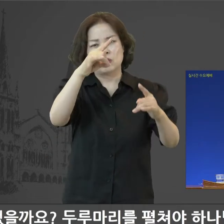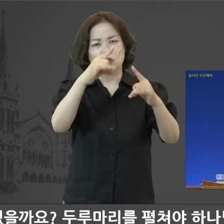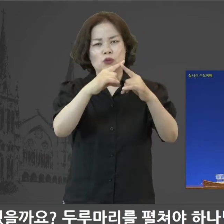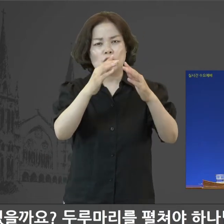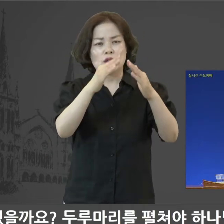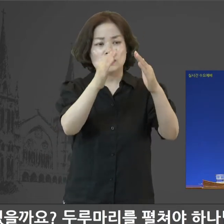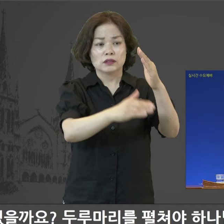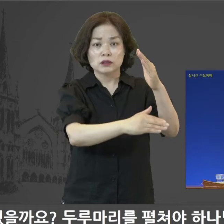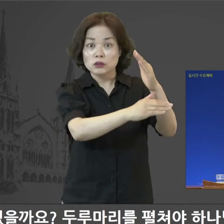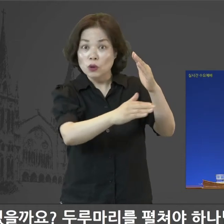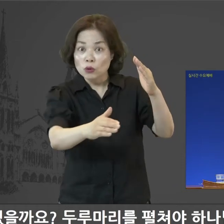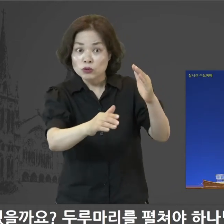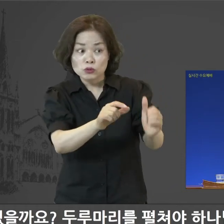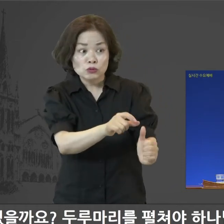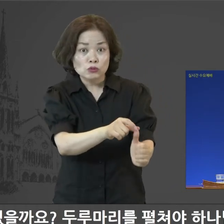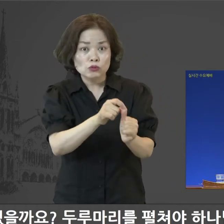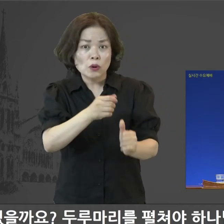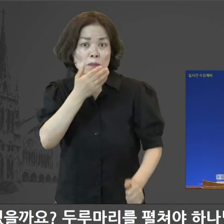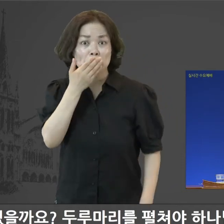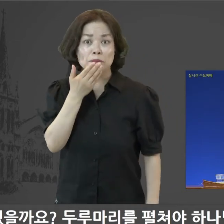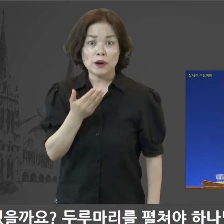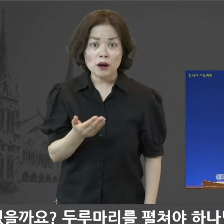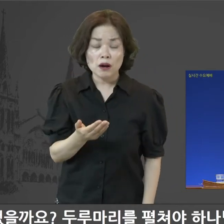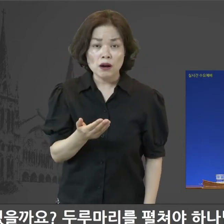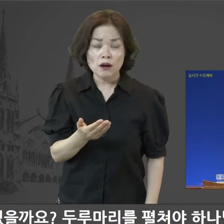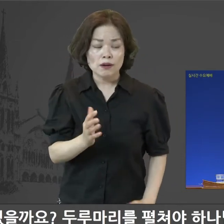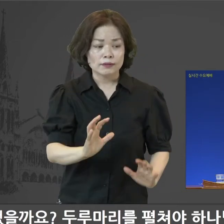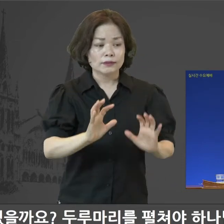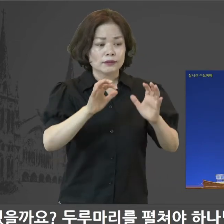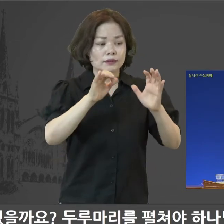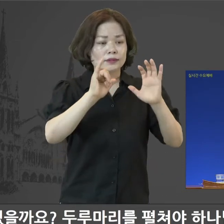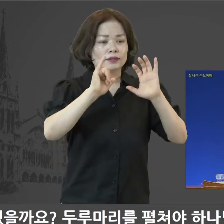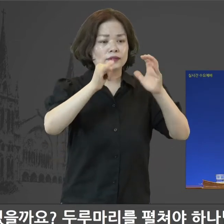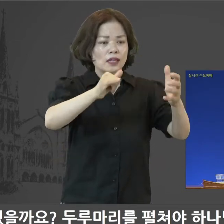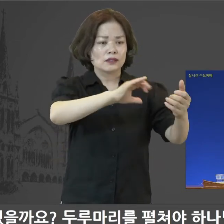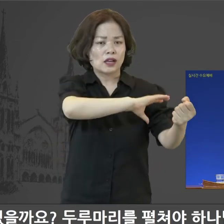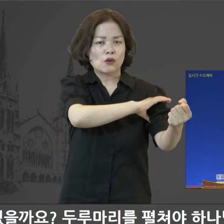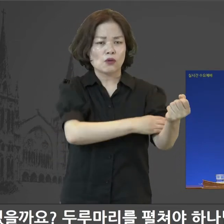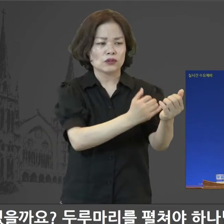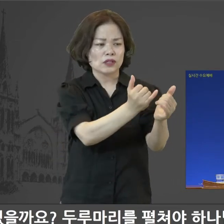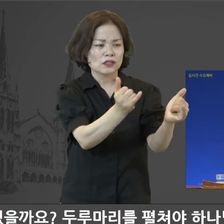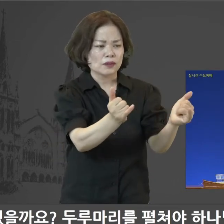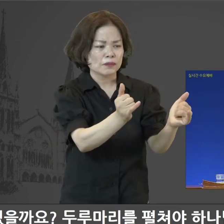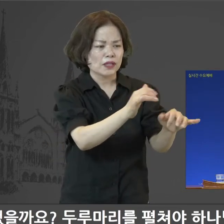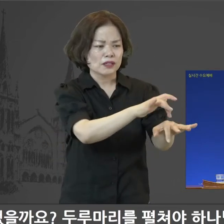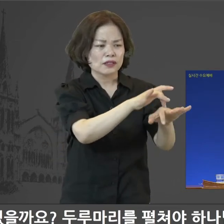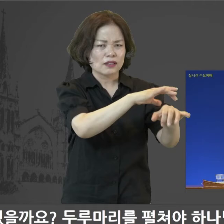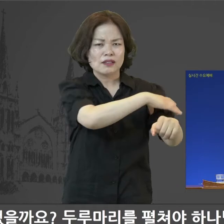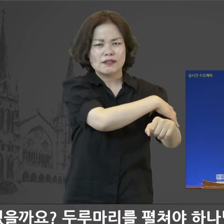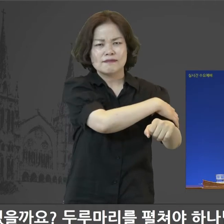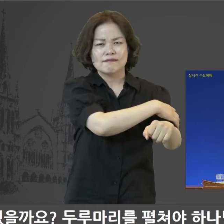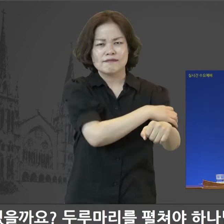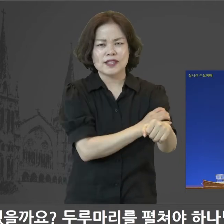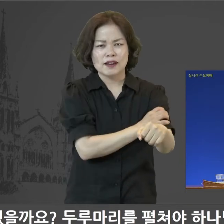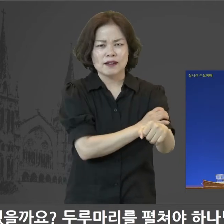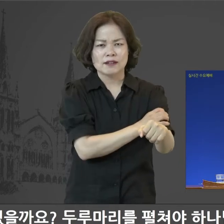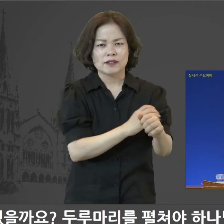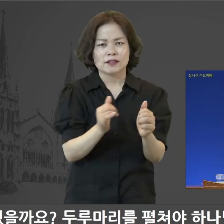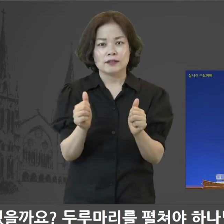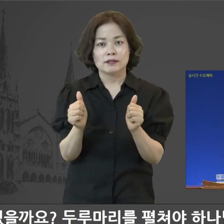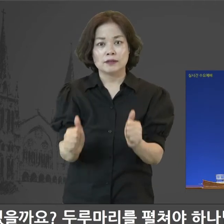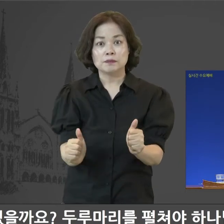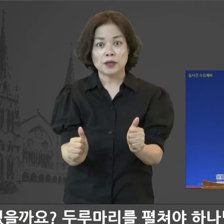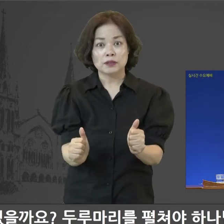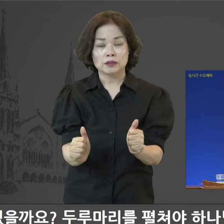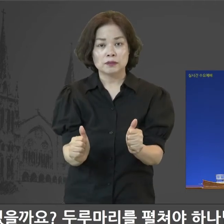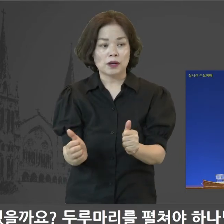성도들이 드디어 구원함을 받고 세상 권세 잡은 자들과 사단의 세력이 심판을 받고,